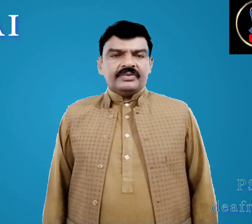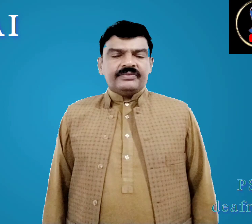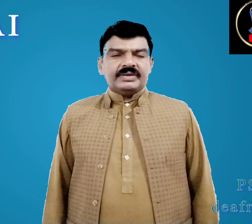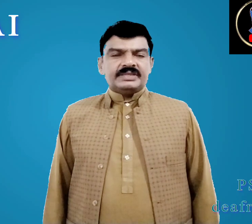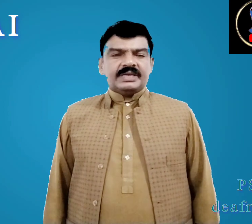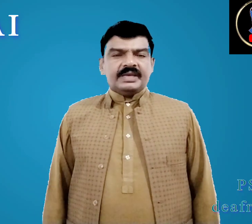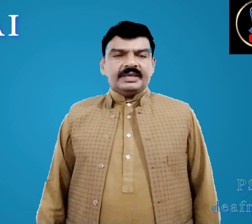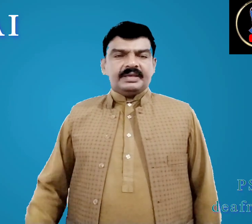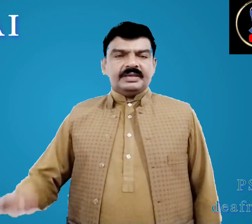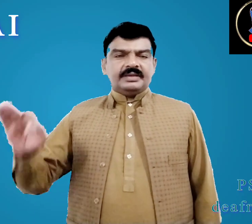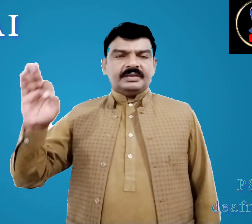फंजाई,